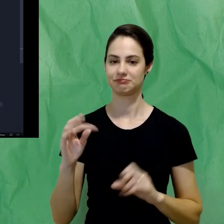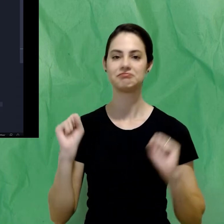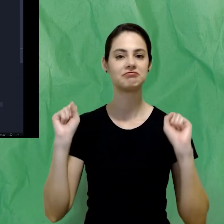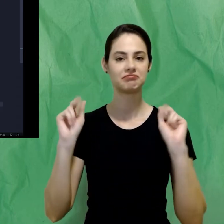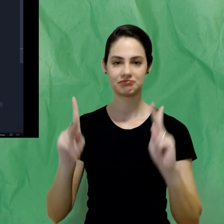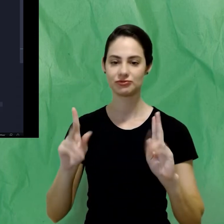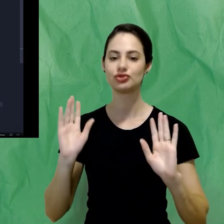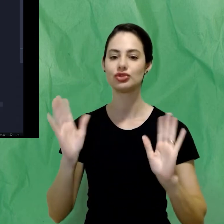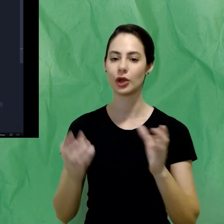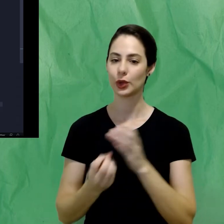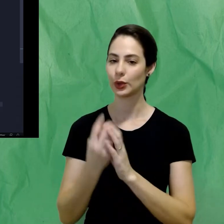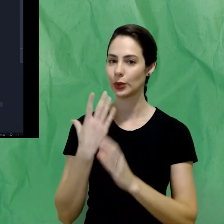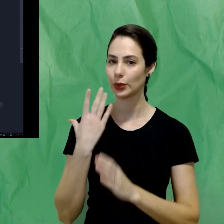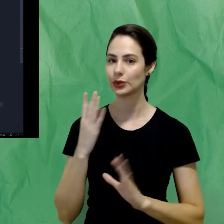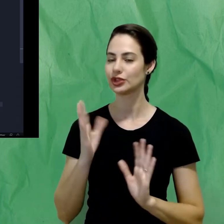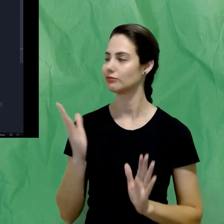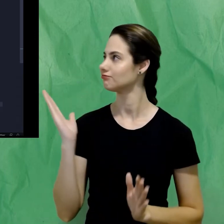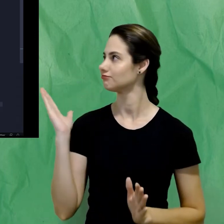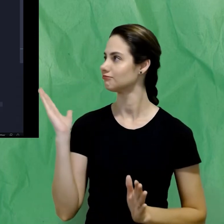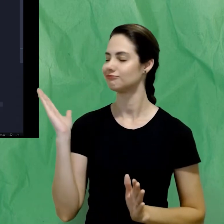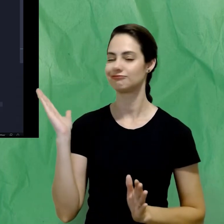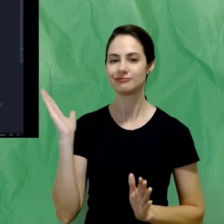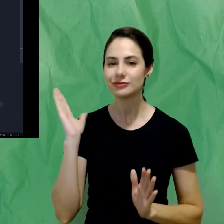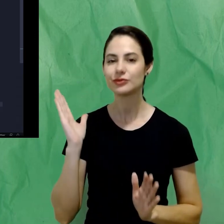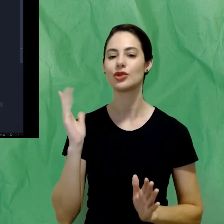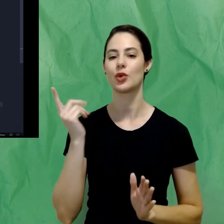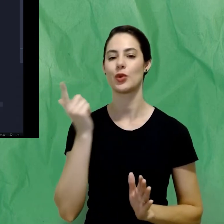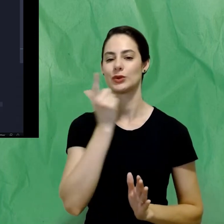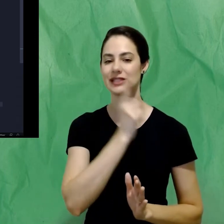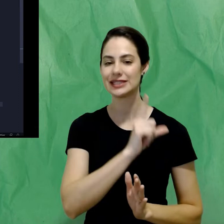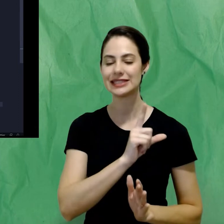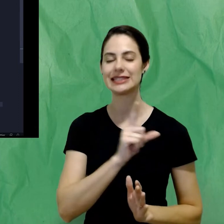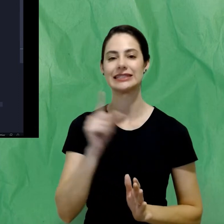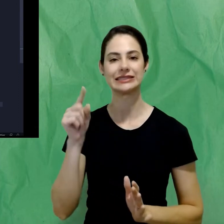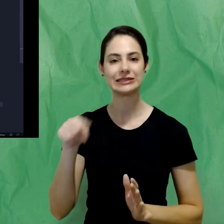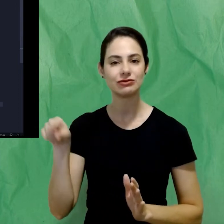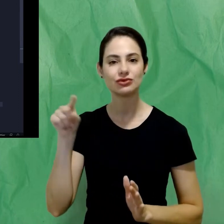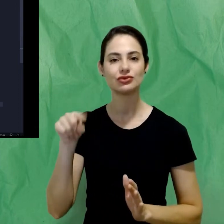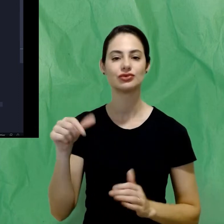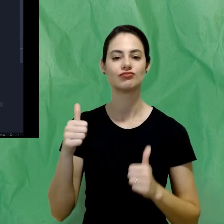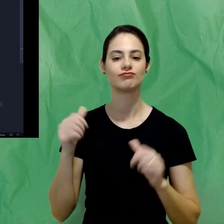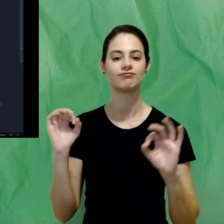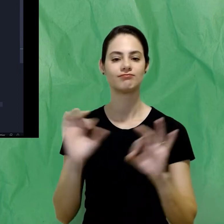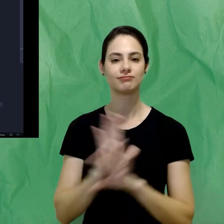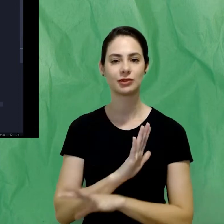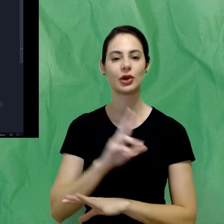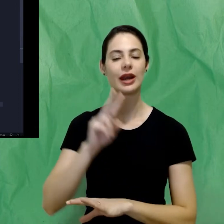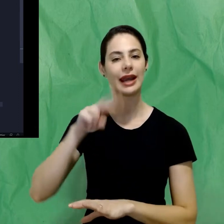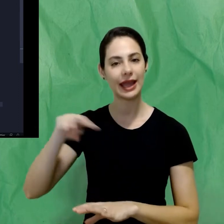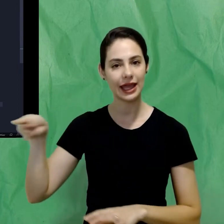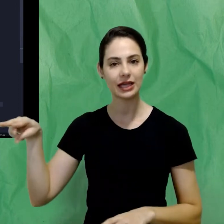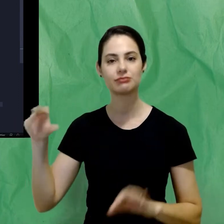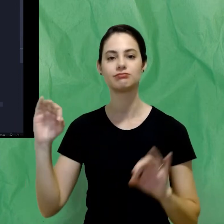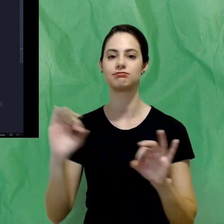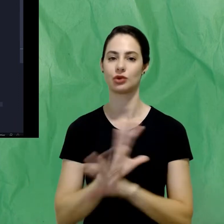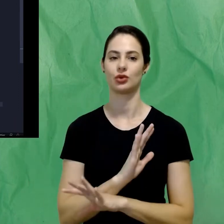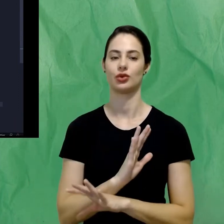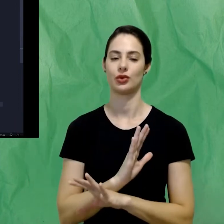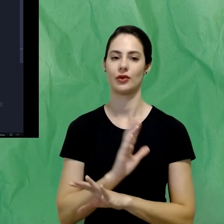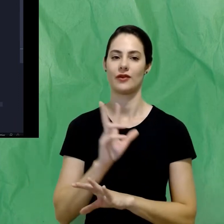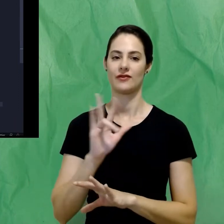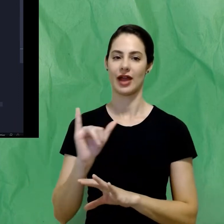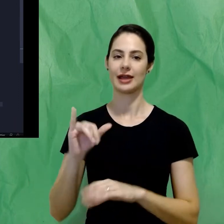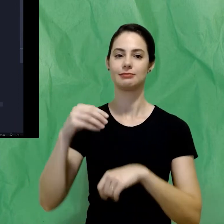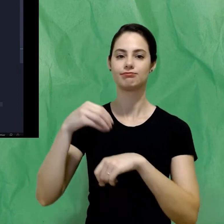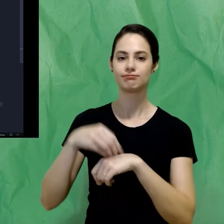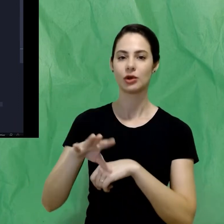Beleza, criei o File Reader. Assim que ele conseguir carregar, assim que esse File Reader conseguir ler o arquivo, a gente precisa passar